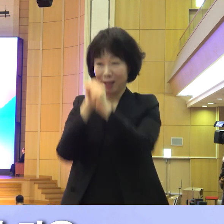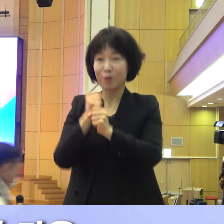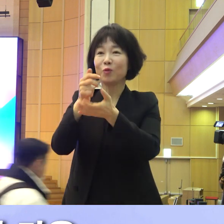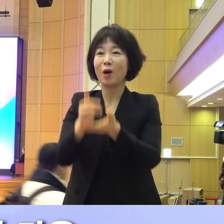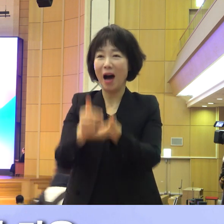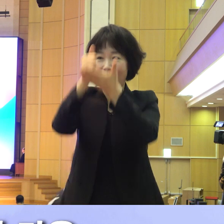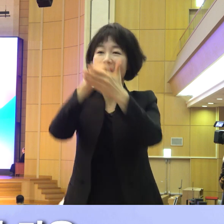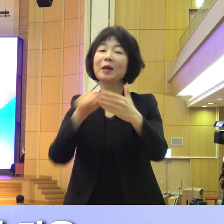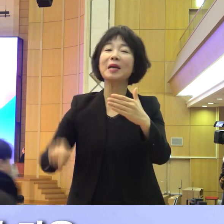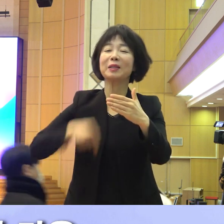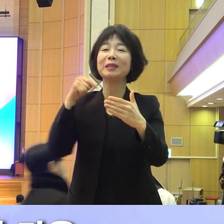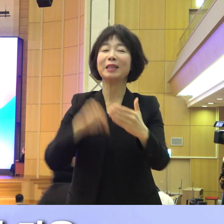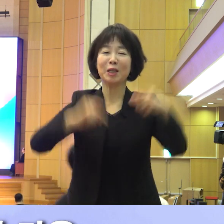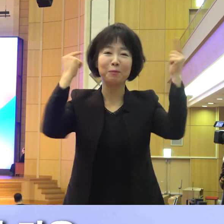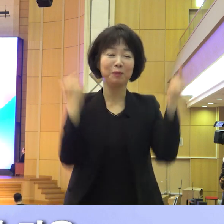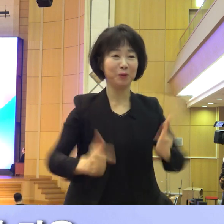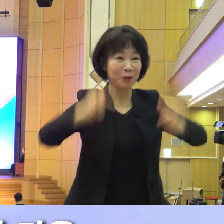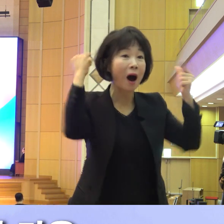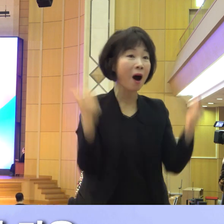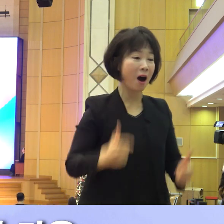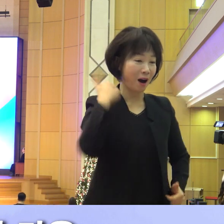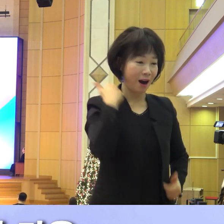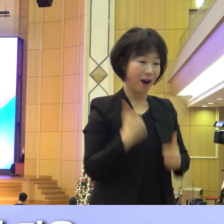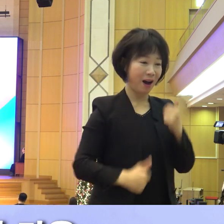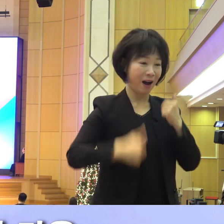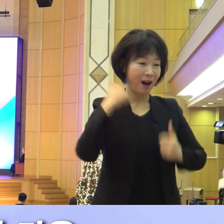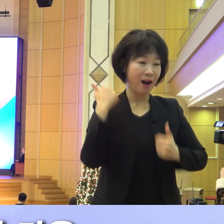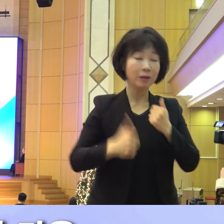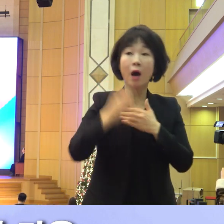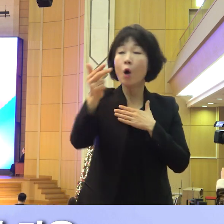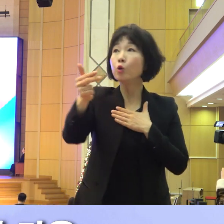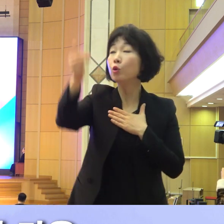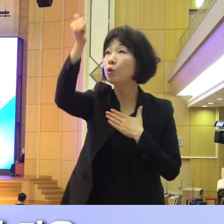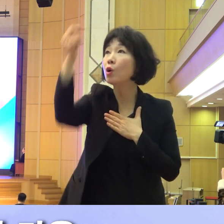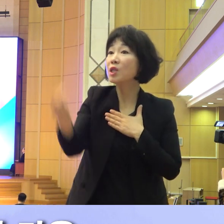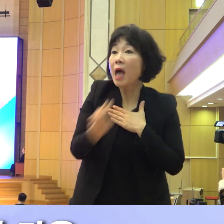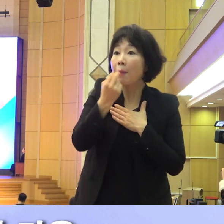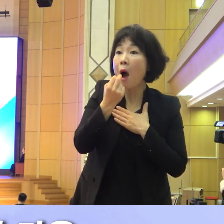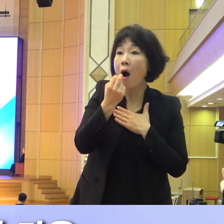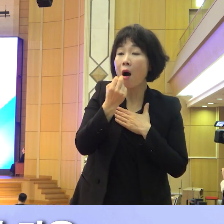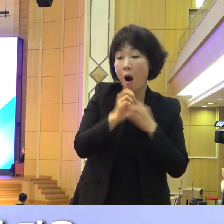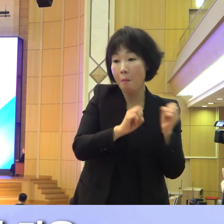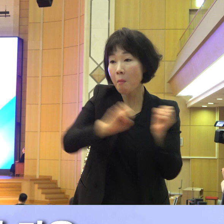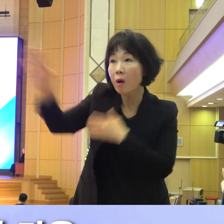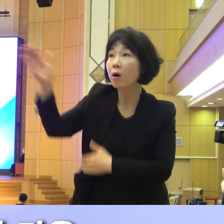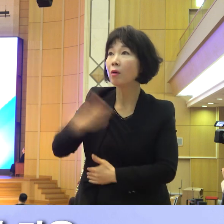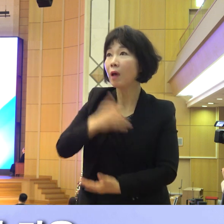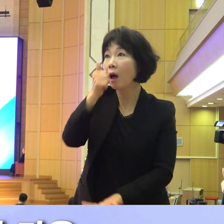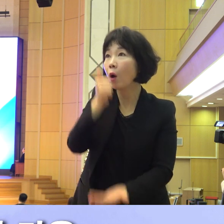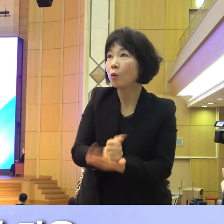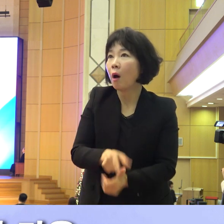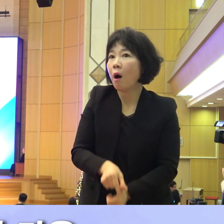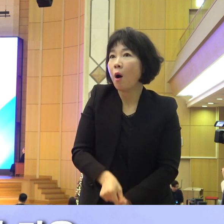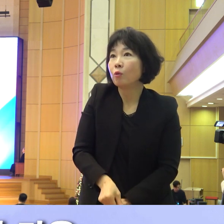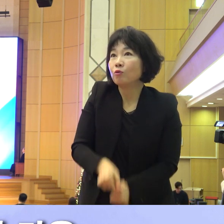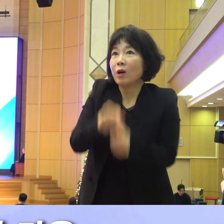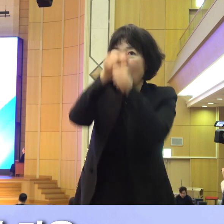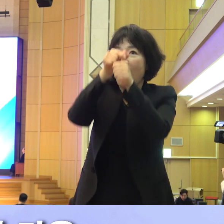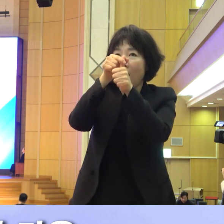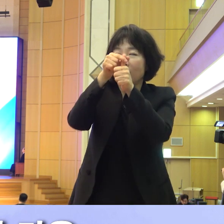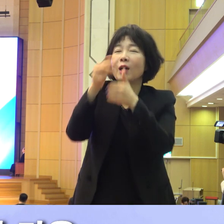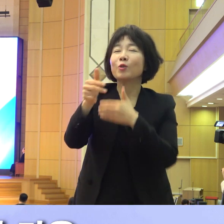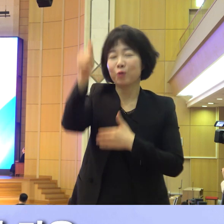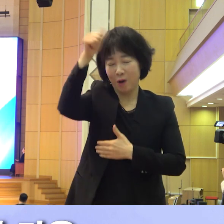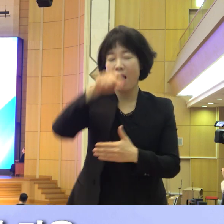지시었으니 나 주와 늘 기쁘다. 그 생명 버려 나를